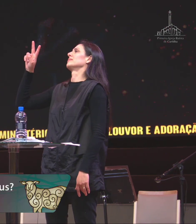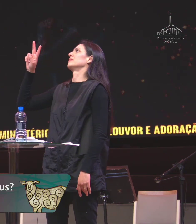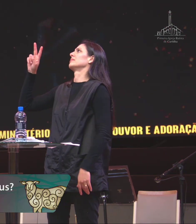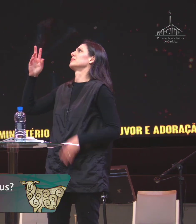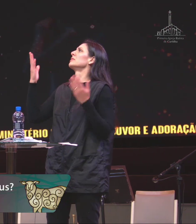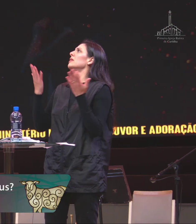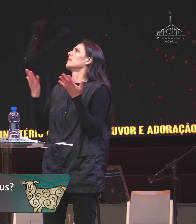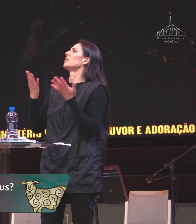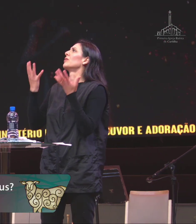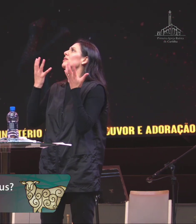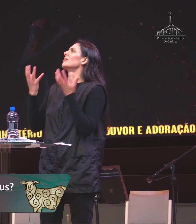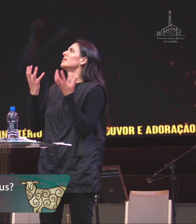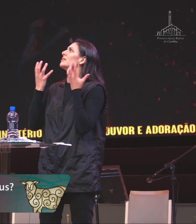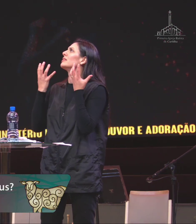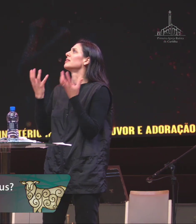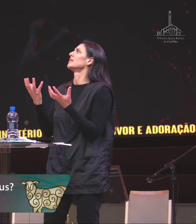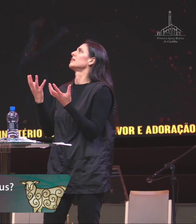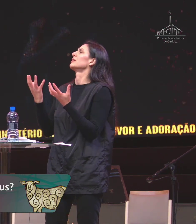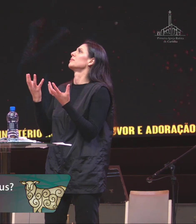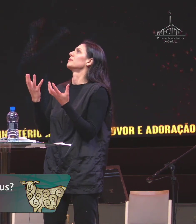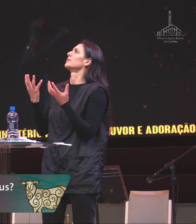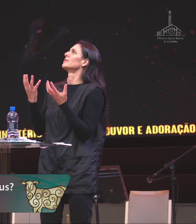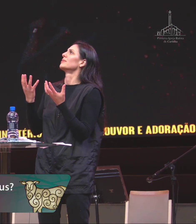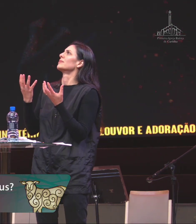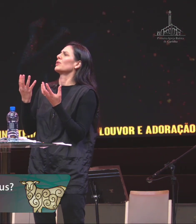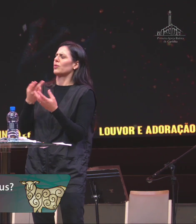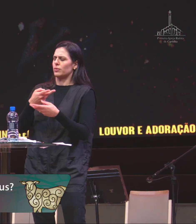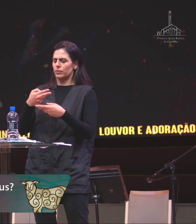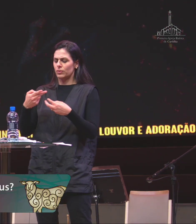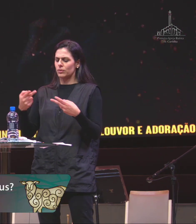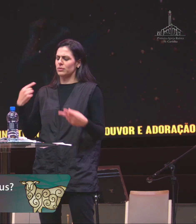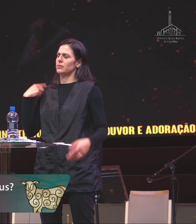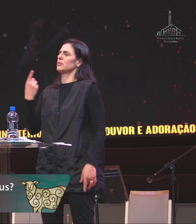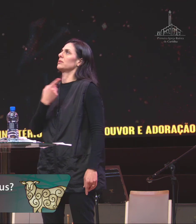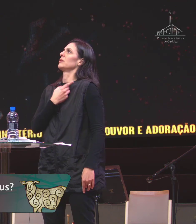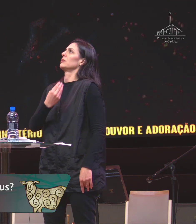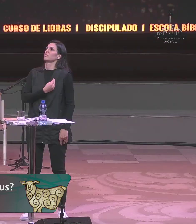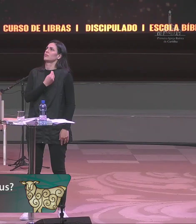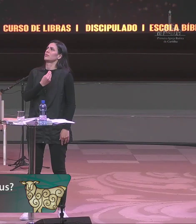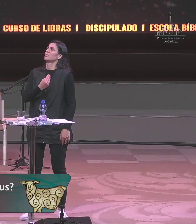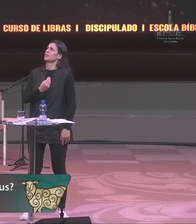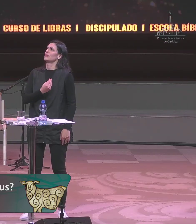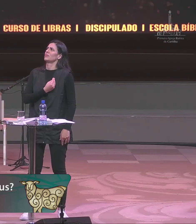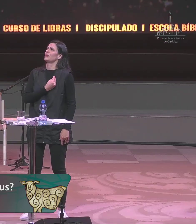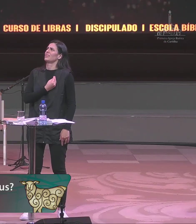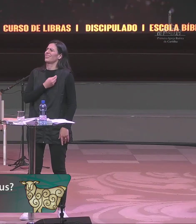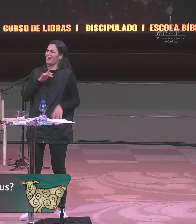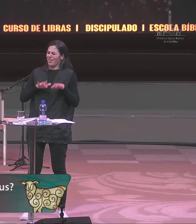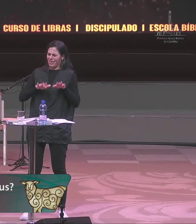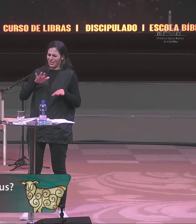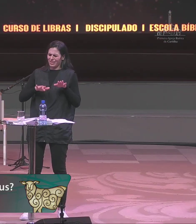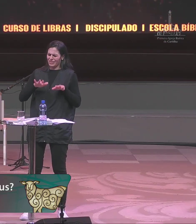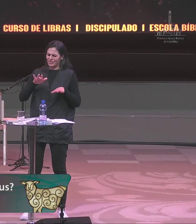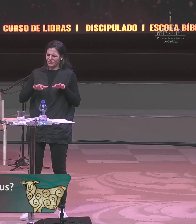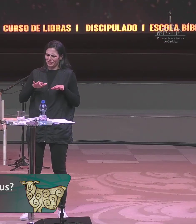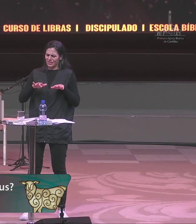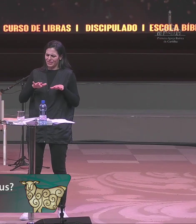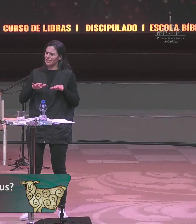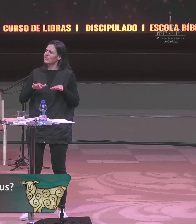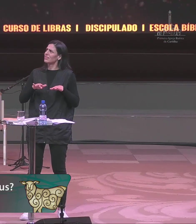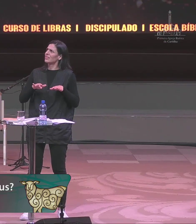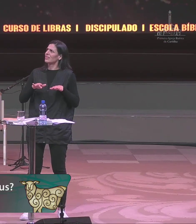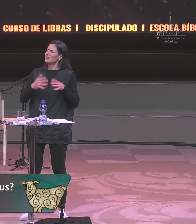de Cristo. O desafio de hoje também é para que você seja esse ministro da nova aliança. Uma nova forma de se